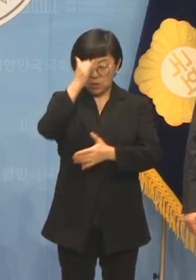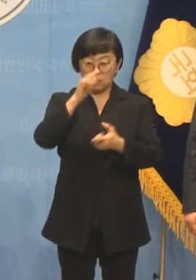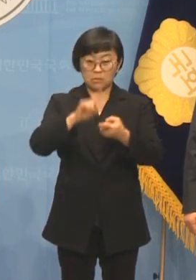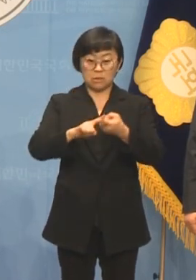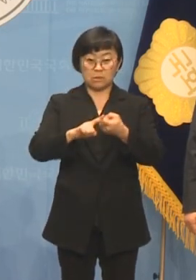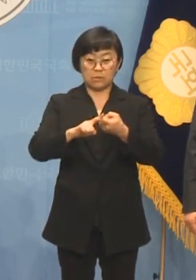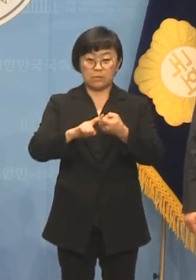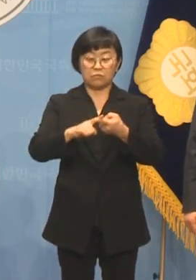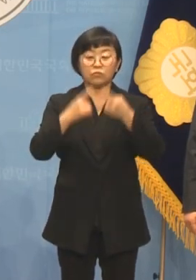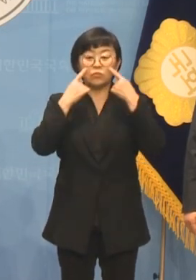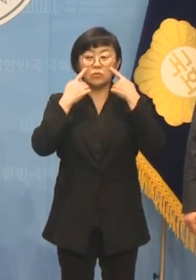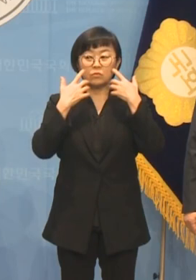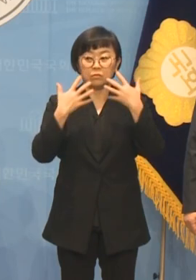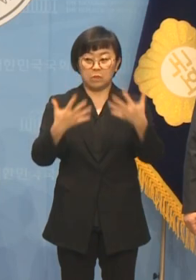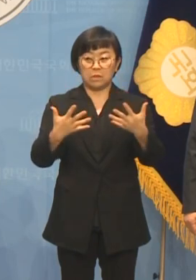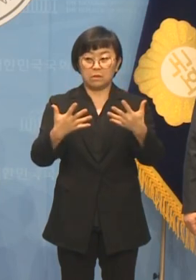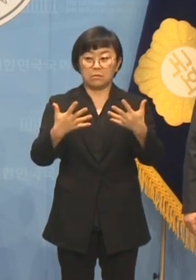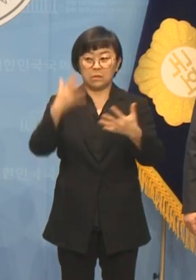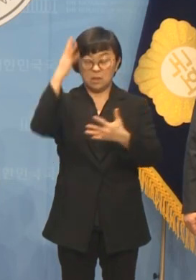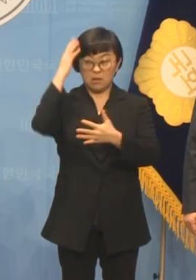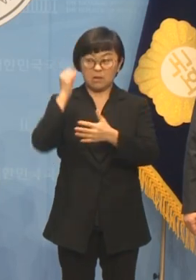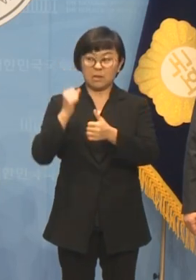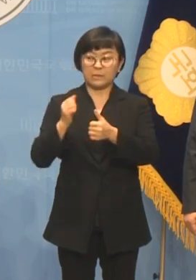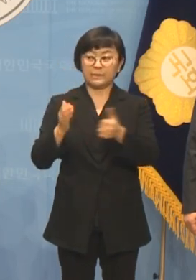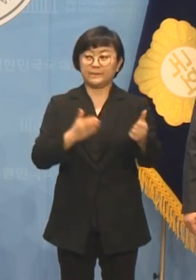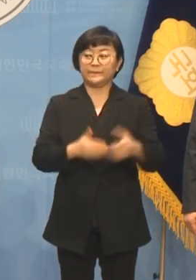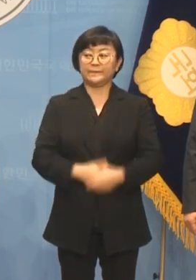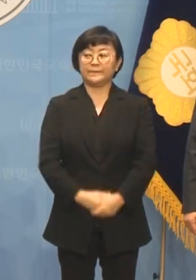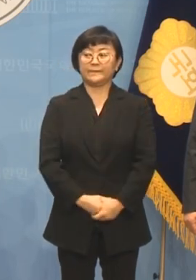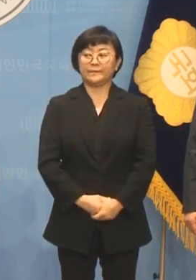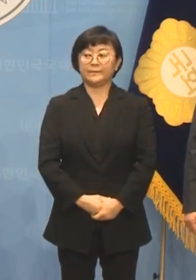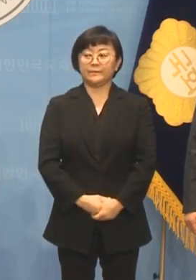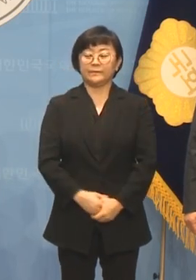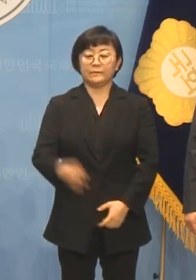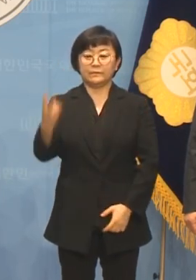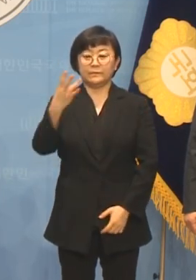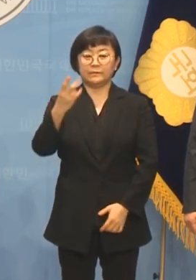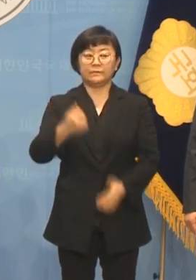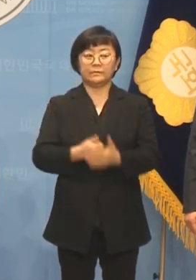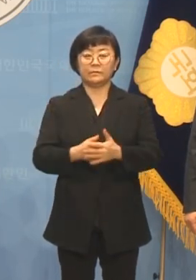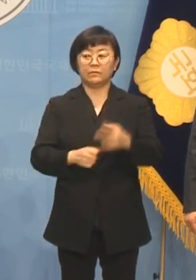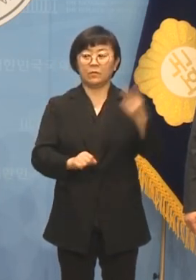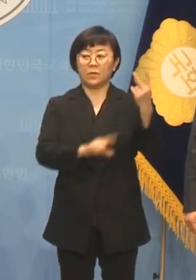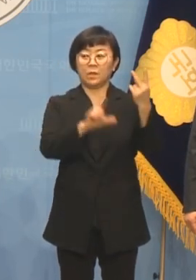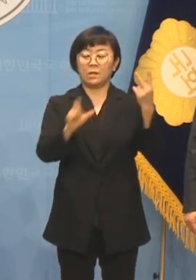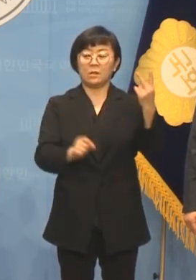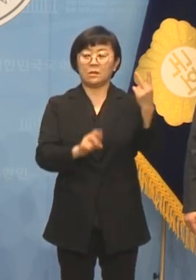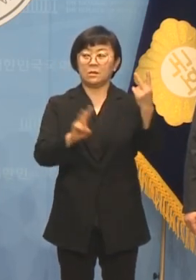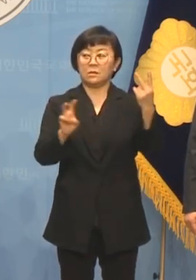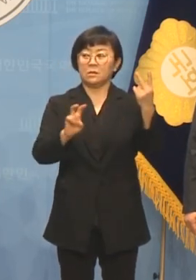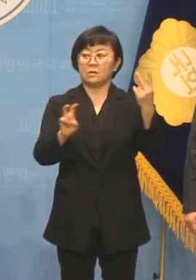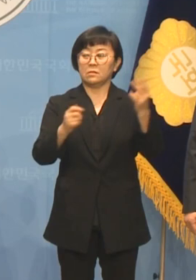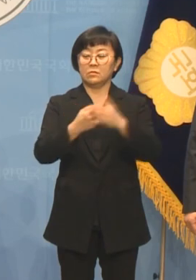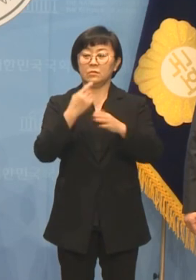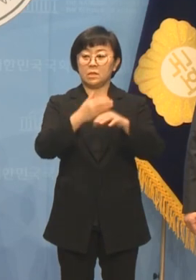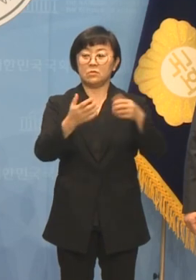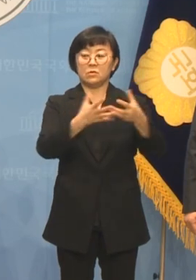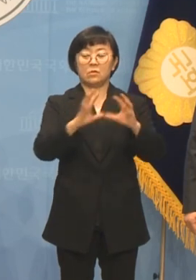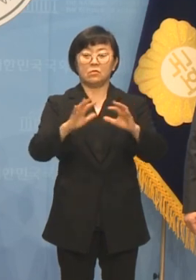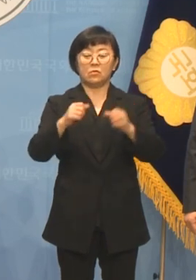생각을 분명히 명심하길 바랍니다. 2024년 2월 20일